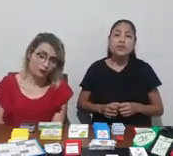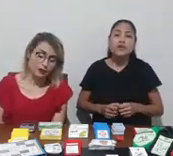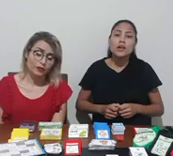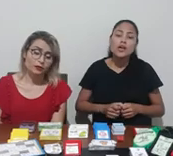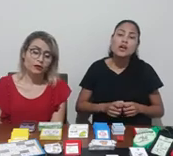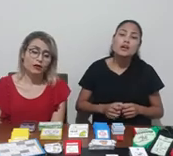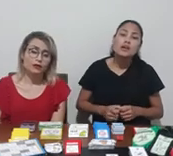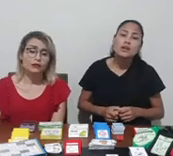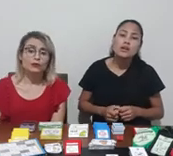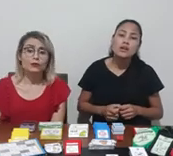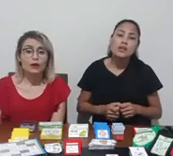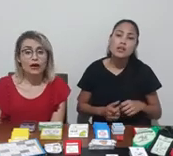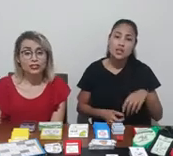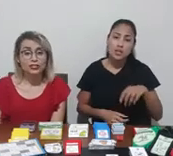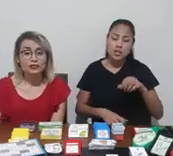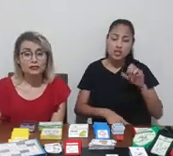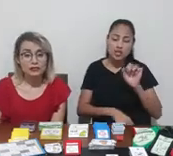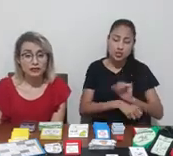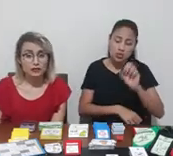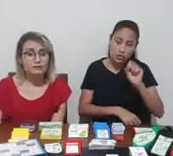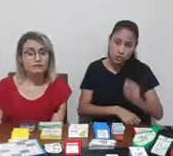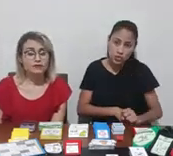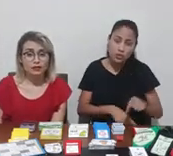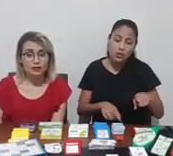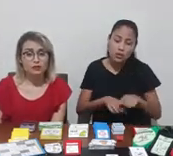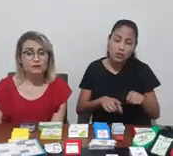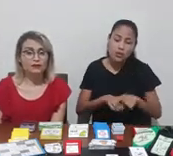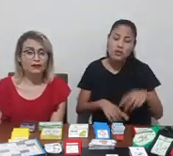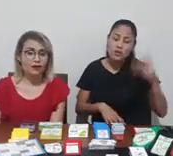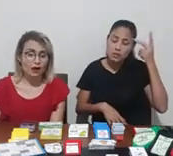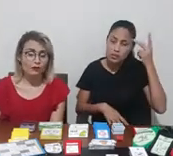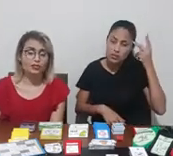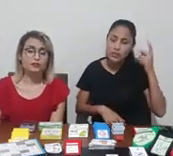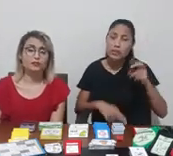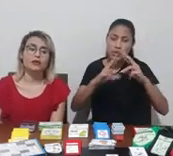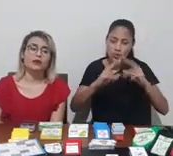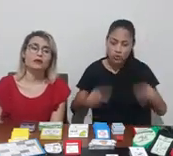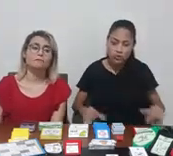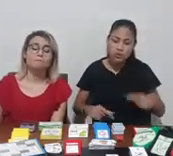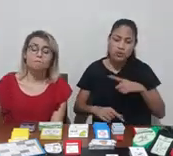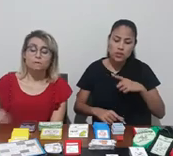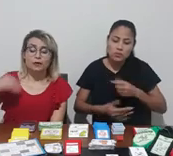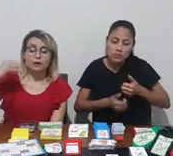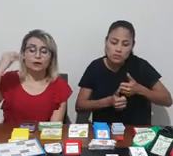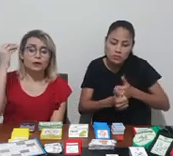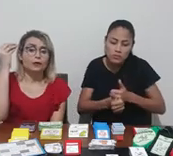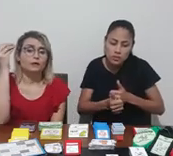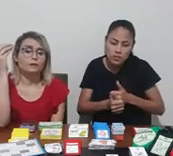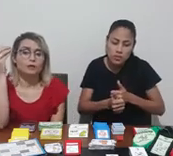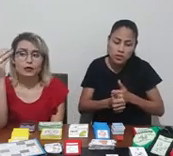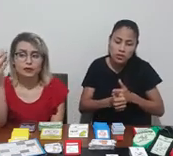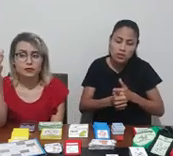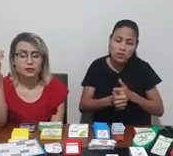Paulo. Tá? Então, a gente segue, né, esse material, a gente segue